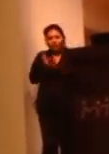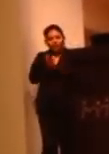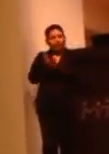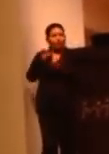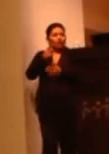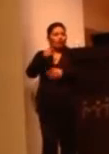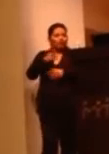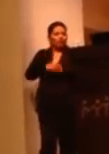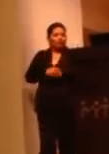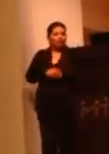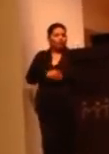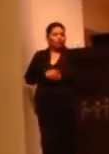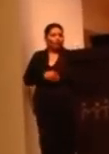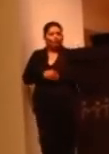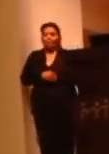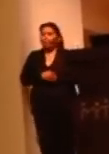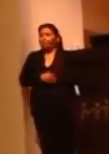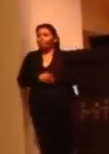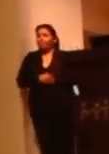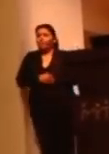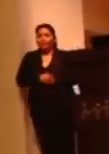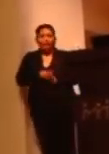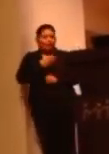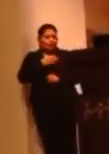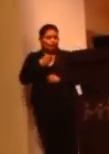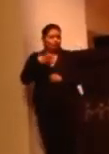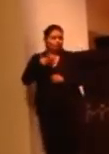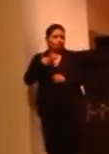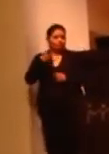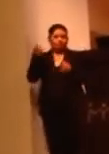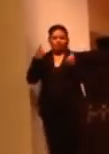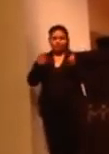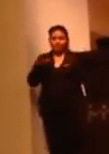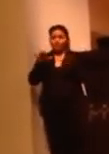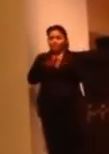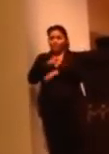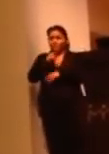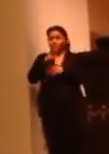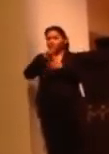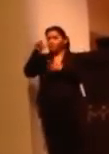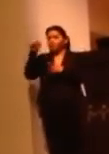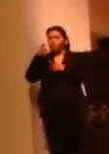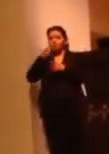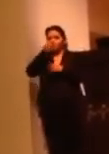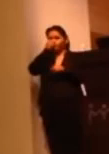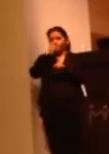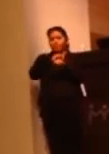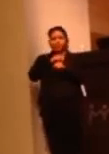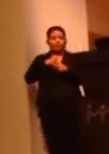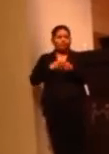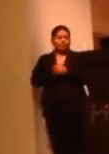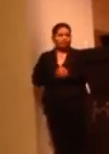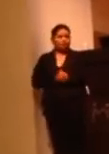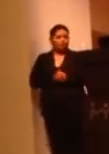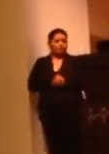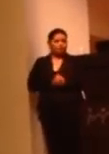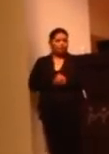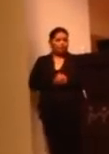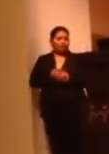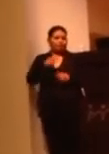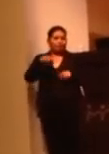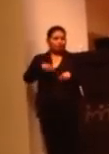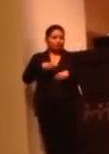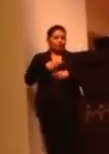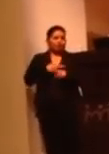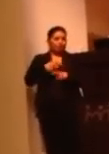Ritalina y el Concerta. Y bueno, tienen algunas reacciones secundarias que se han reconocido. Aquí están algunas,